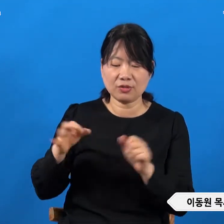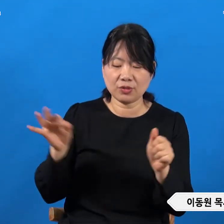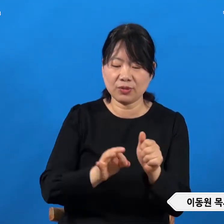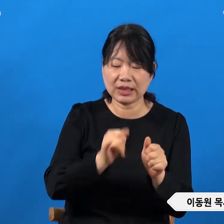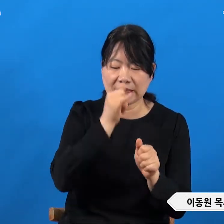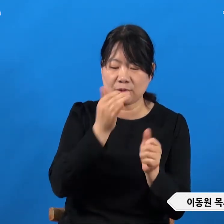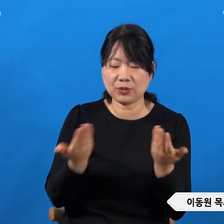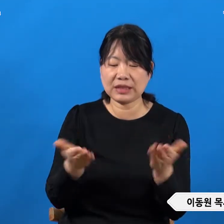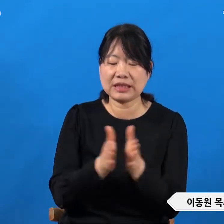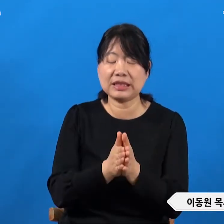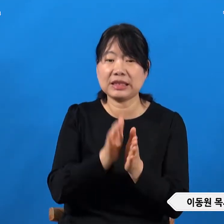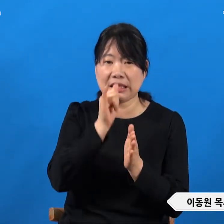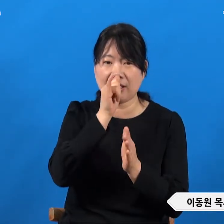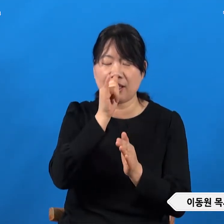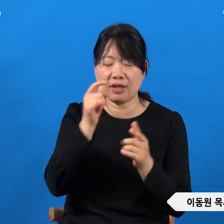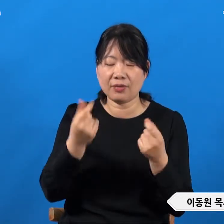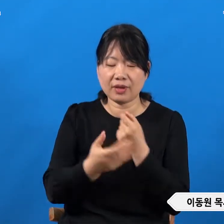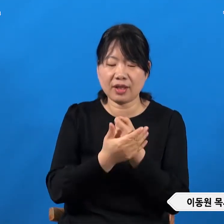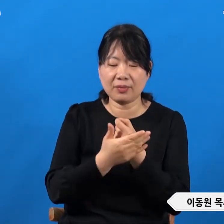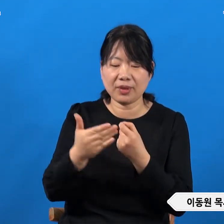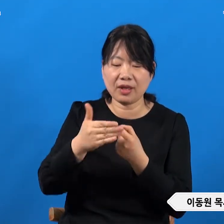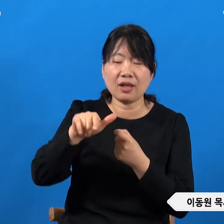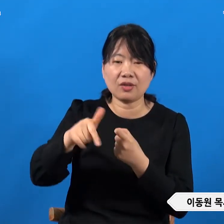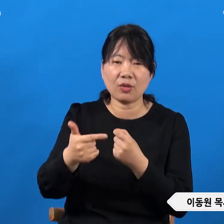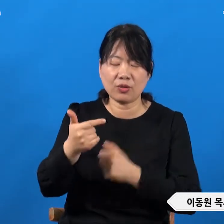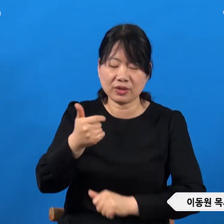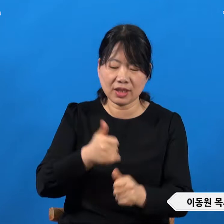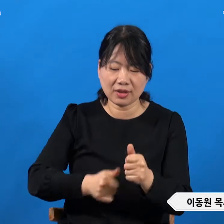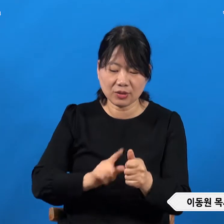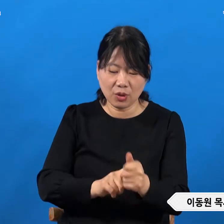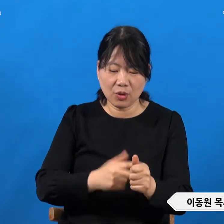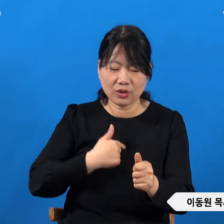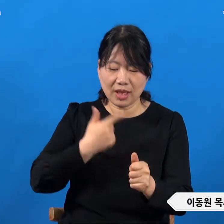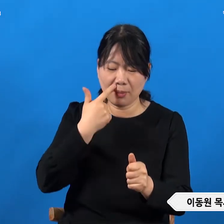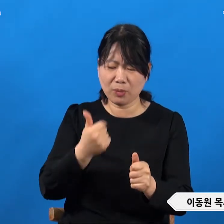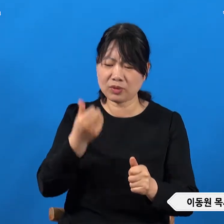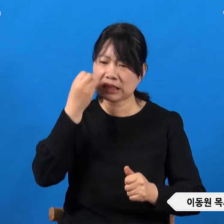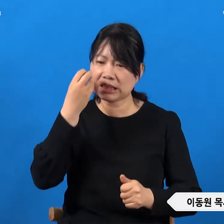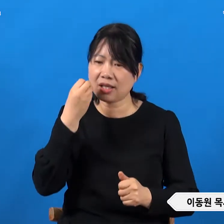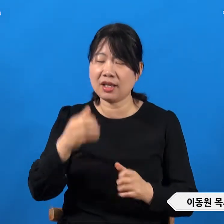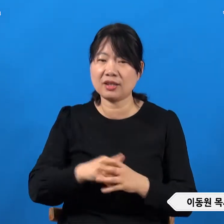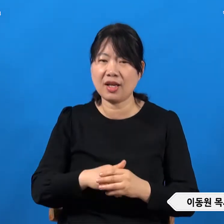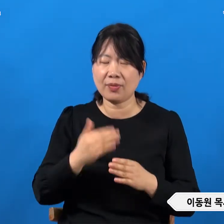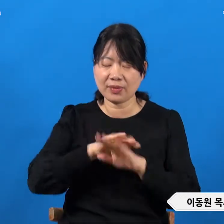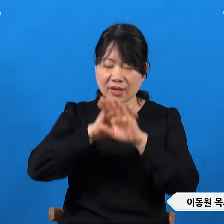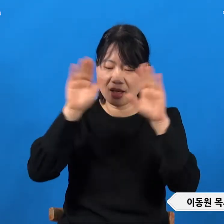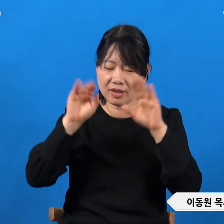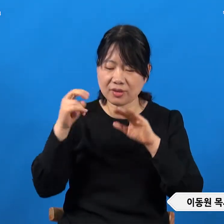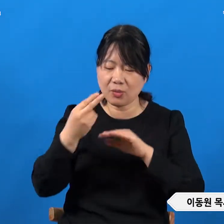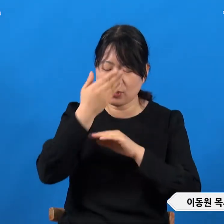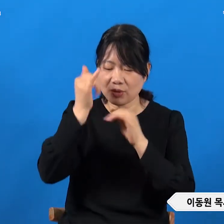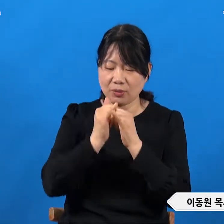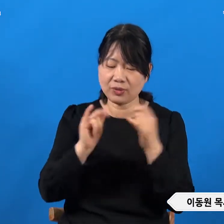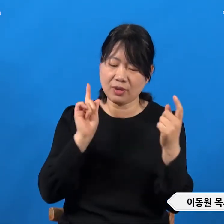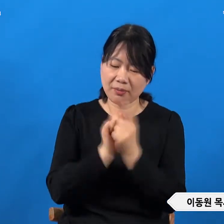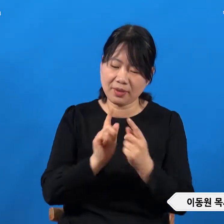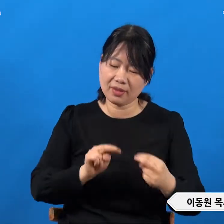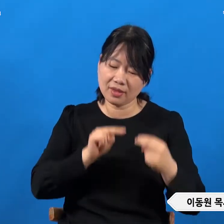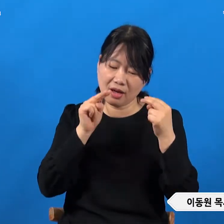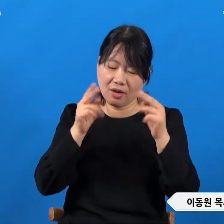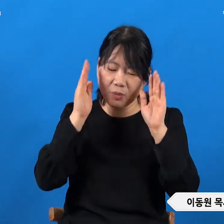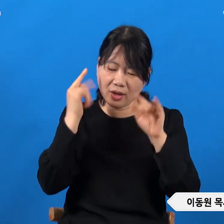일을 시작합니다. 그래서 이 권영주 씨의 자녀들은 우리 아버지는 이상하다고, 낮에는 젊은이들을